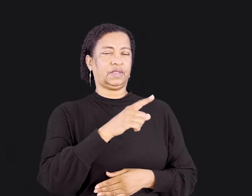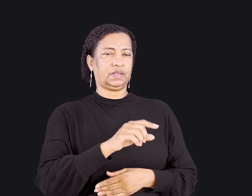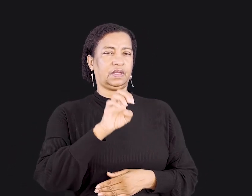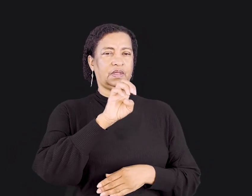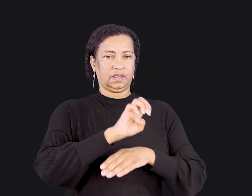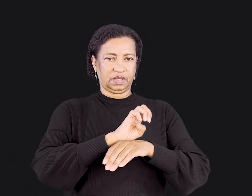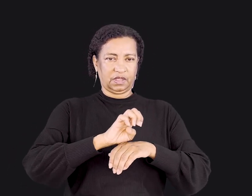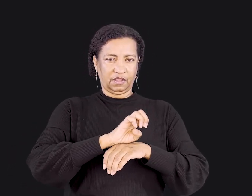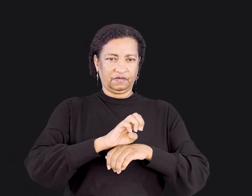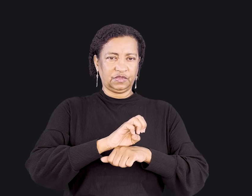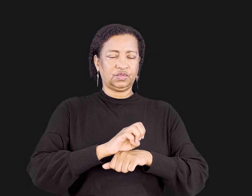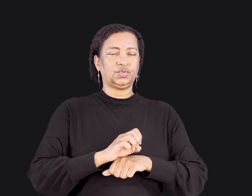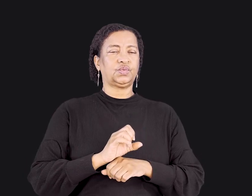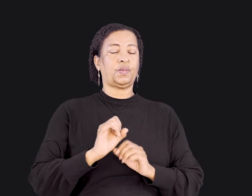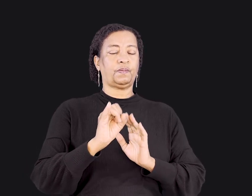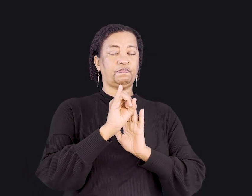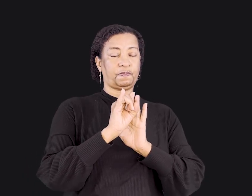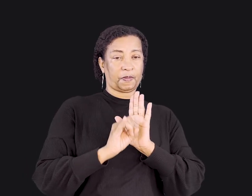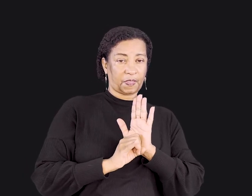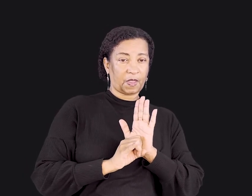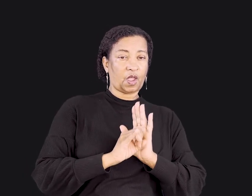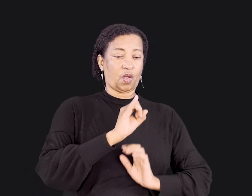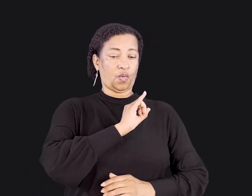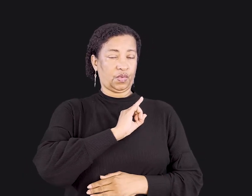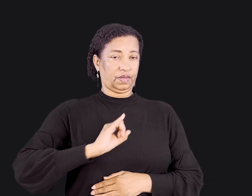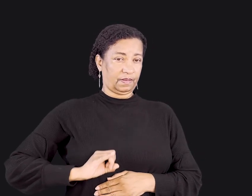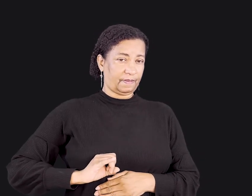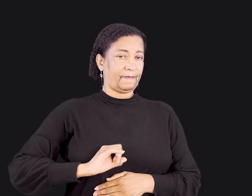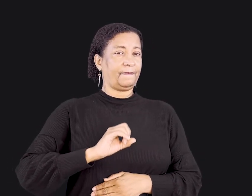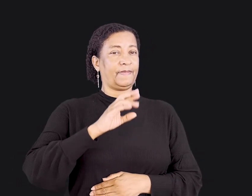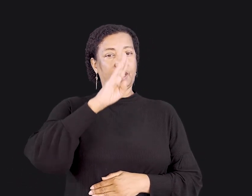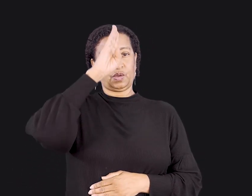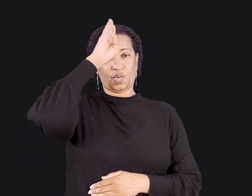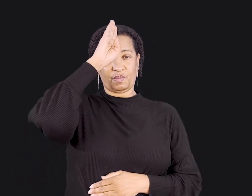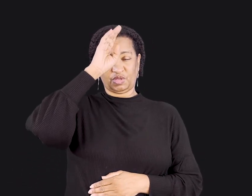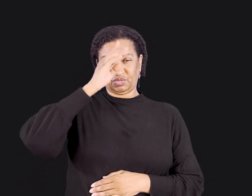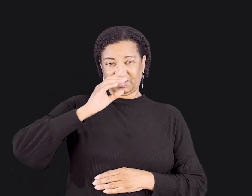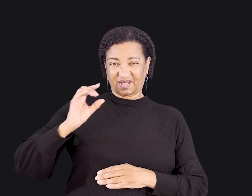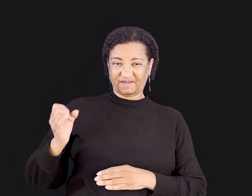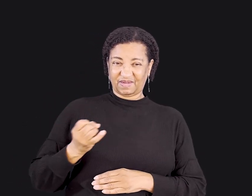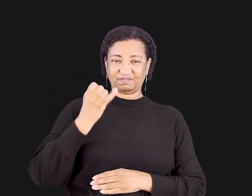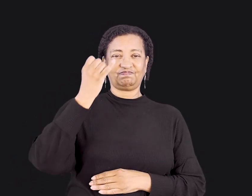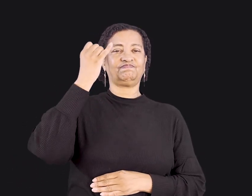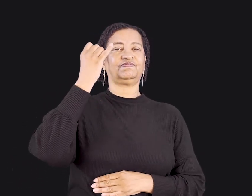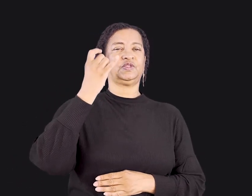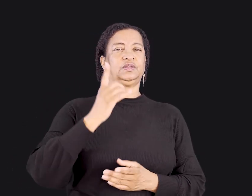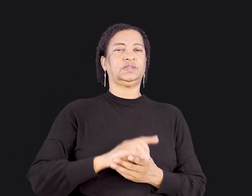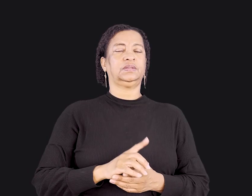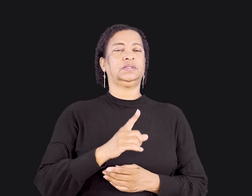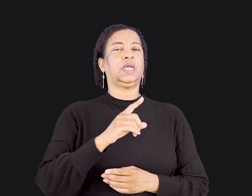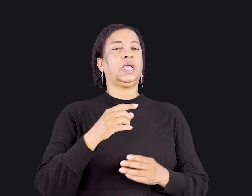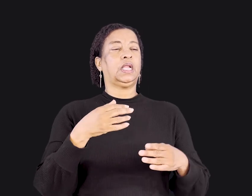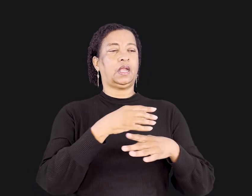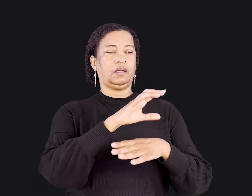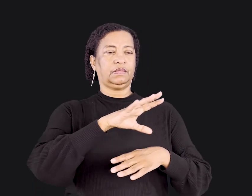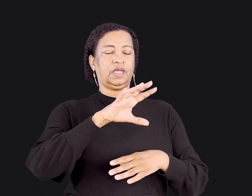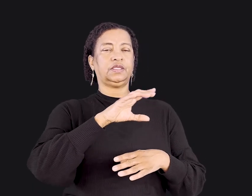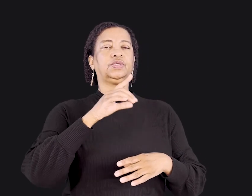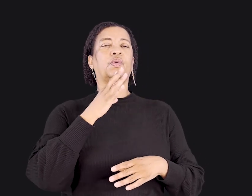auge. Éfeso e essas outras cidades localizavam-se no que conhecemos hoje por Turquia. Se você visitar esse lugar,